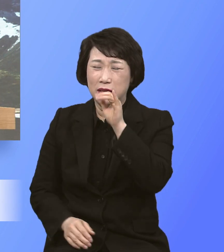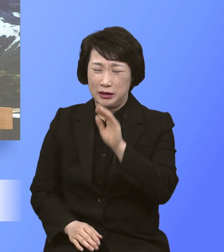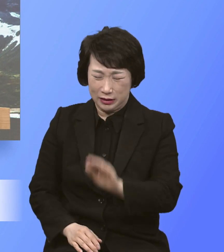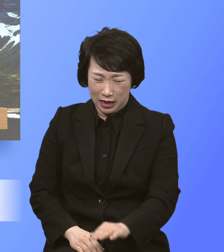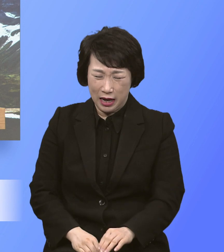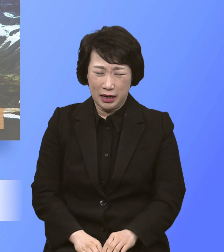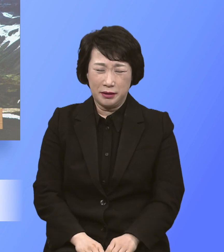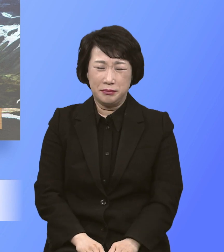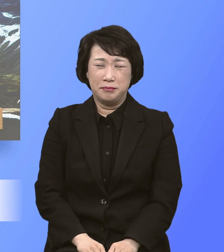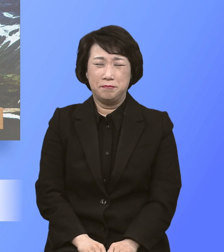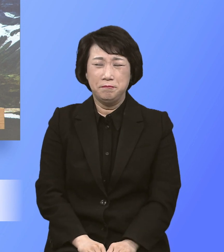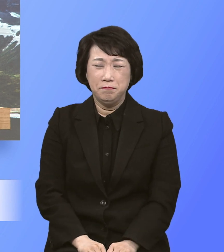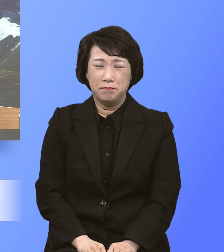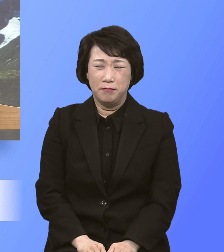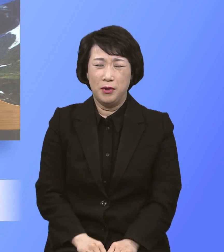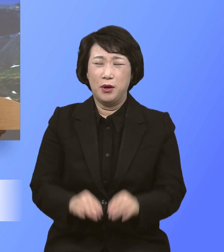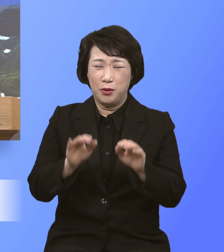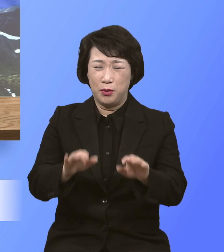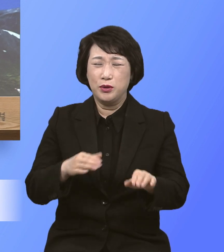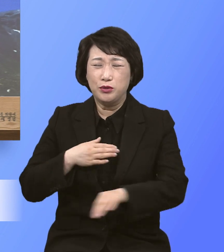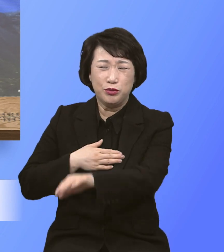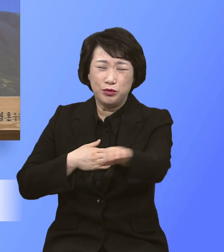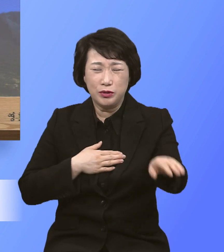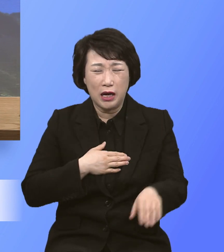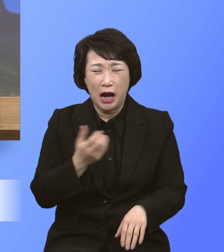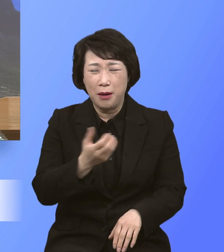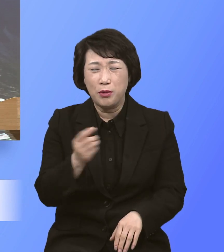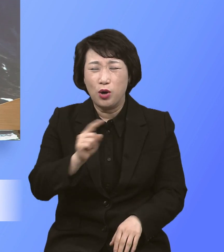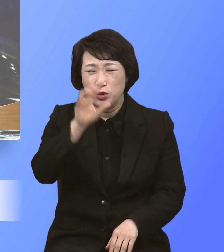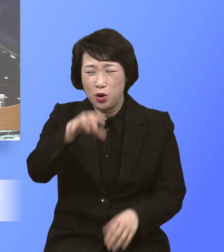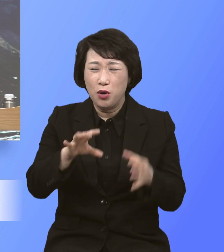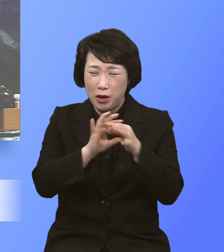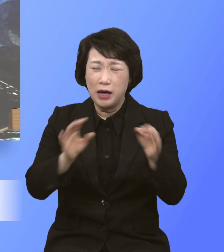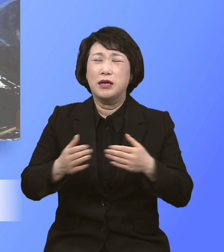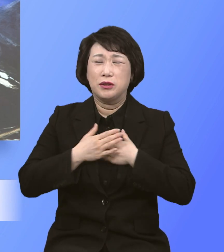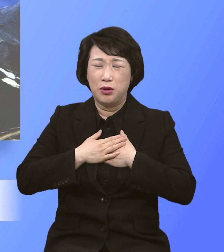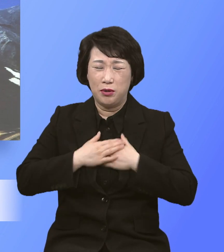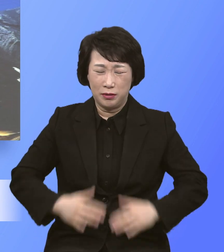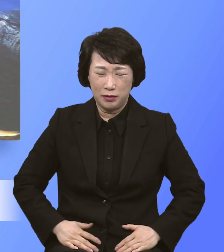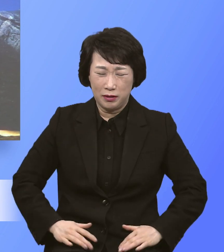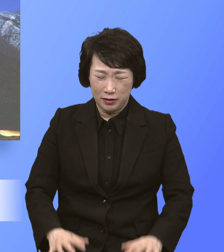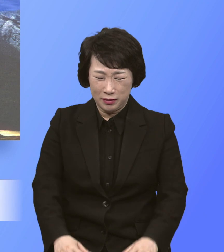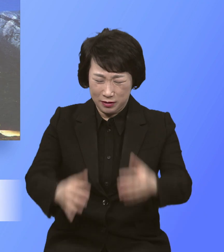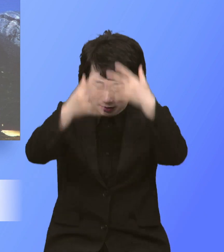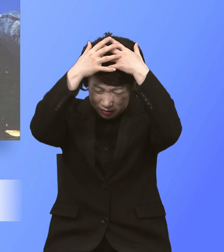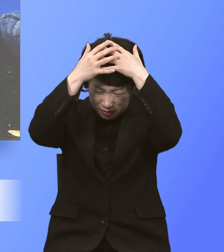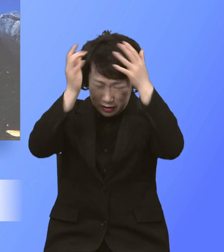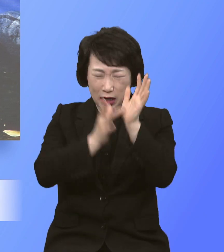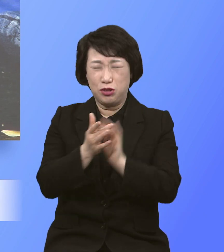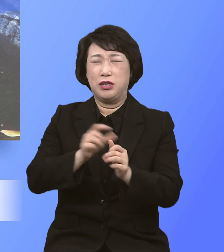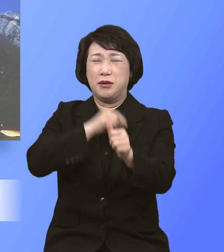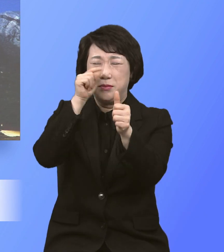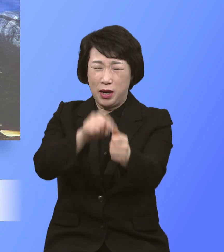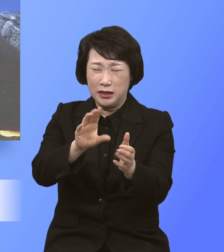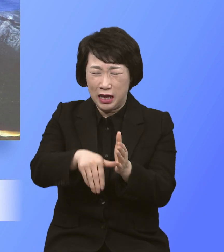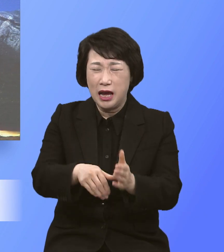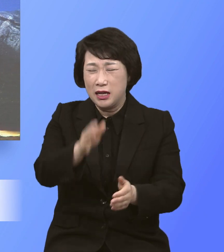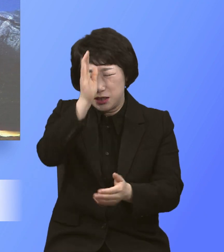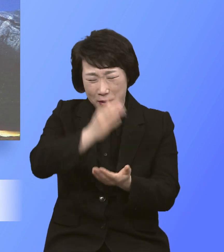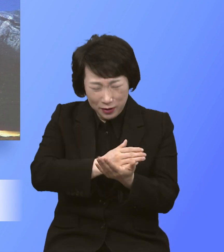즉 나으리라. 오늘 저들이 아픈 곳에 손을 얹고 예수님의 이름으로 명령할 때